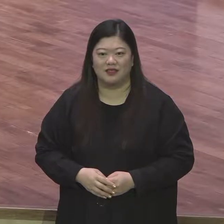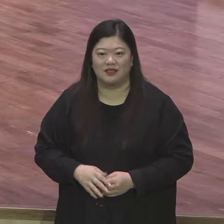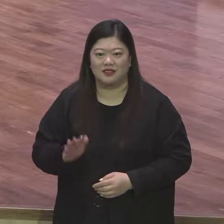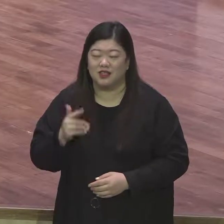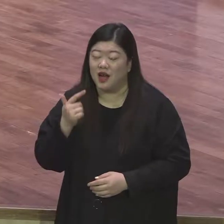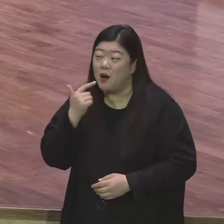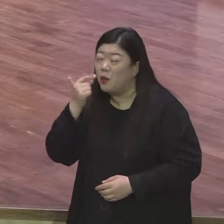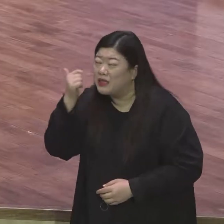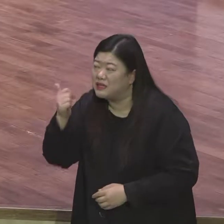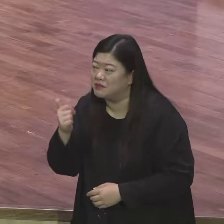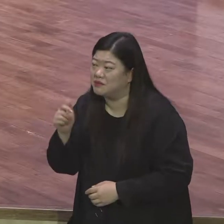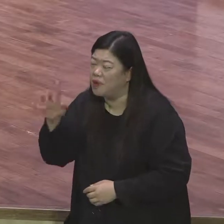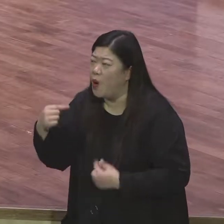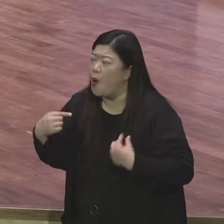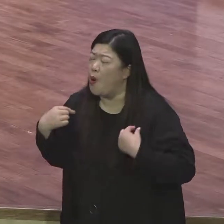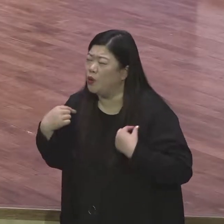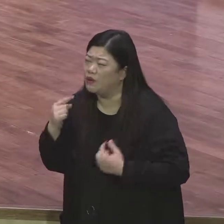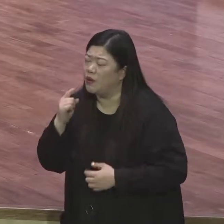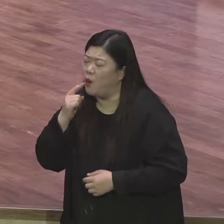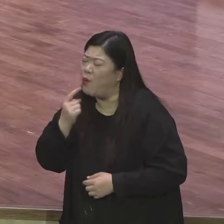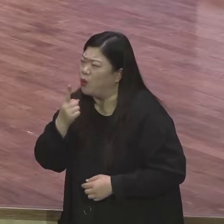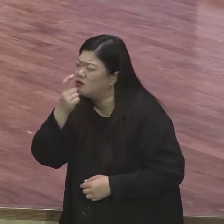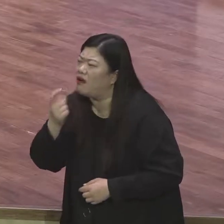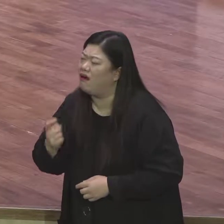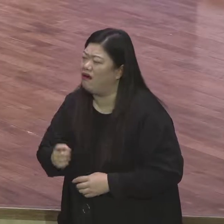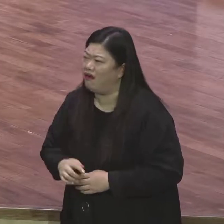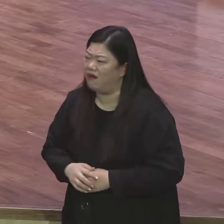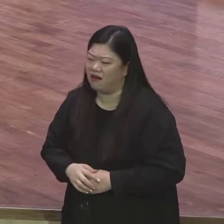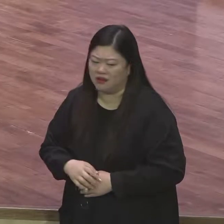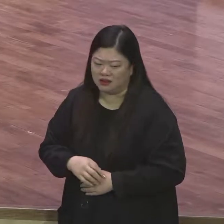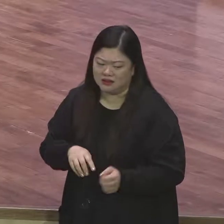목사님 입은 옷이 좋던데 옷 주십시오. 내가 두 벌 줬어. 가져가십시오.